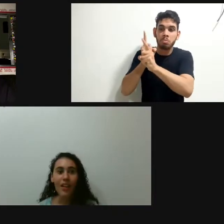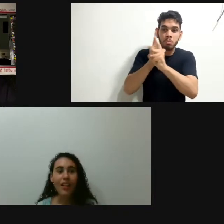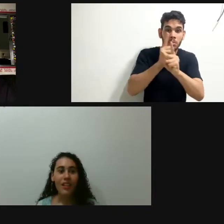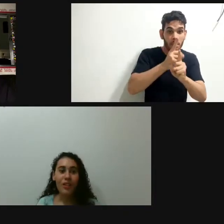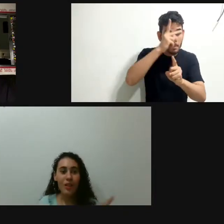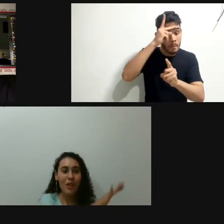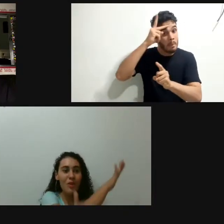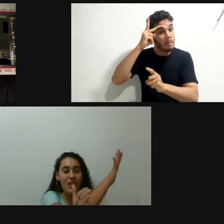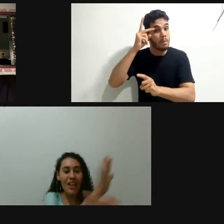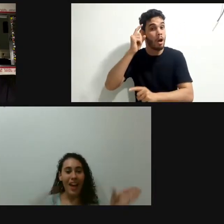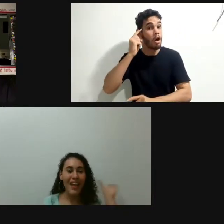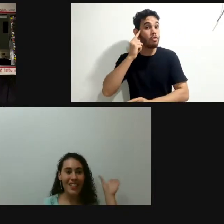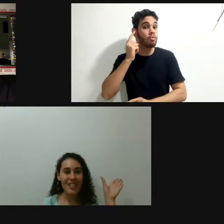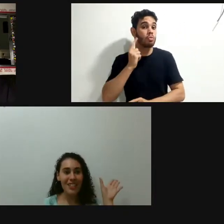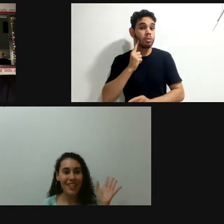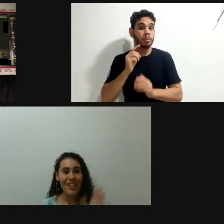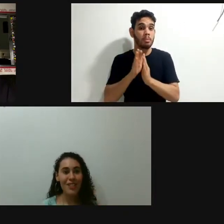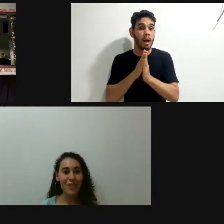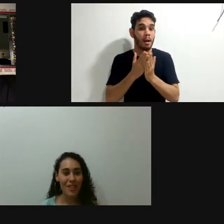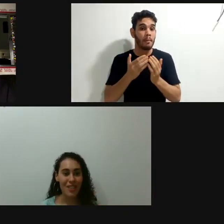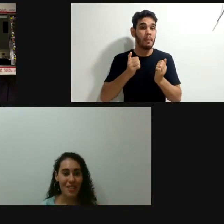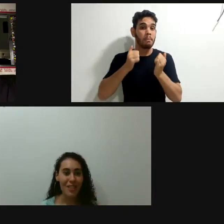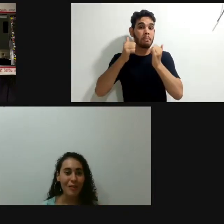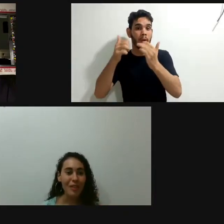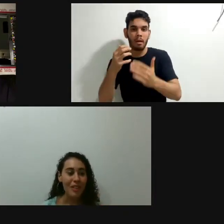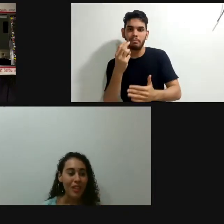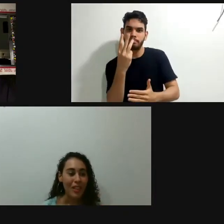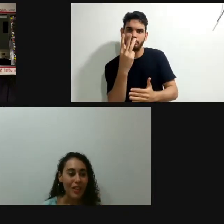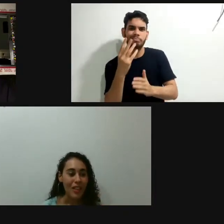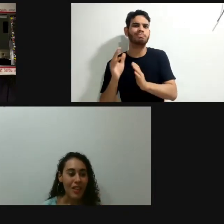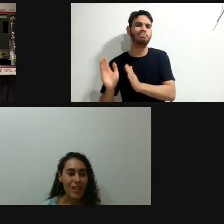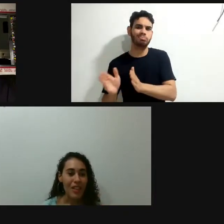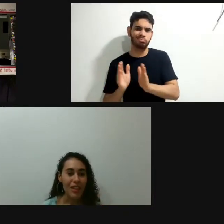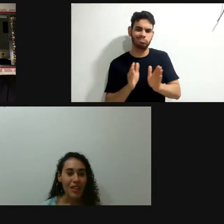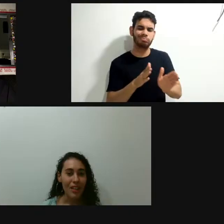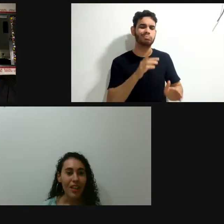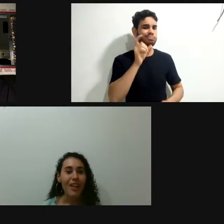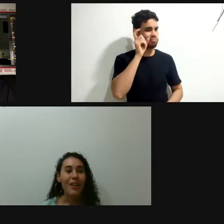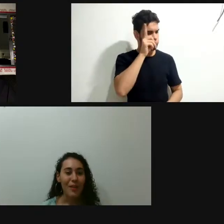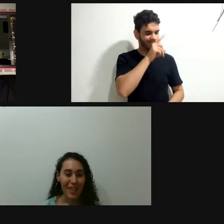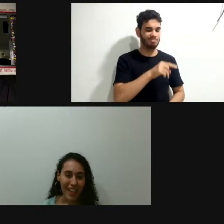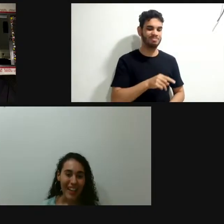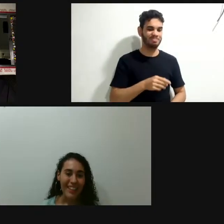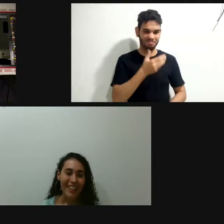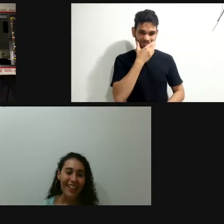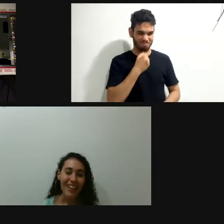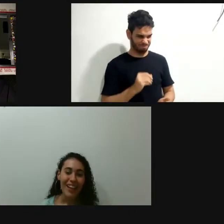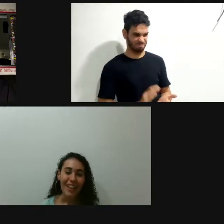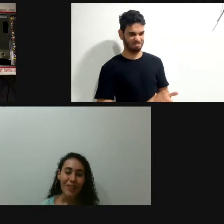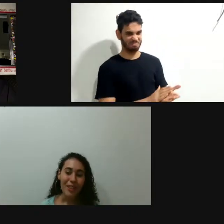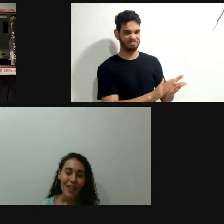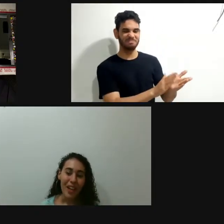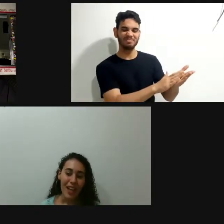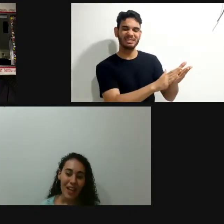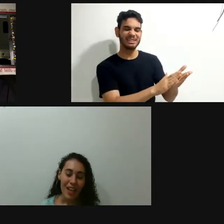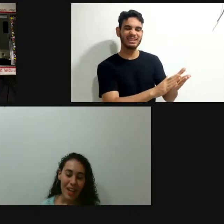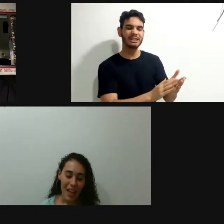Bíblia. Então, eu tenho que conciliar essas 3 coisas. Parabéns. Obrigada.